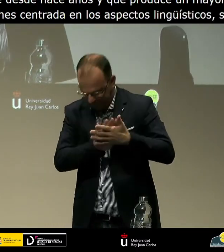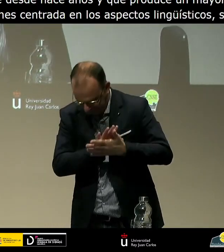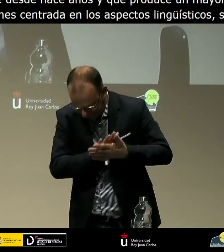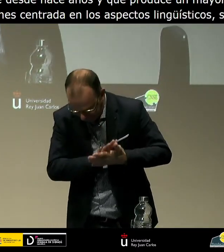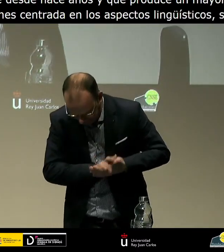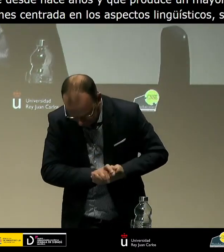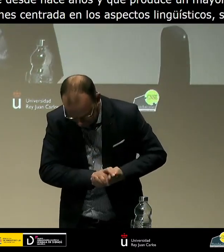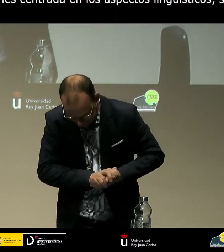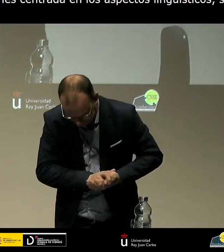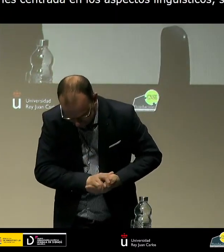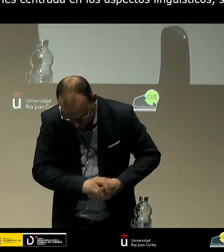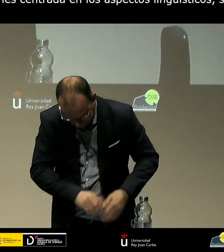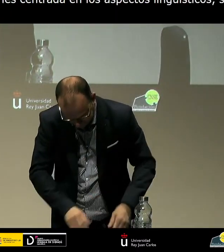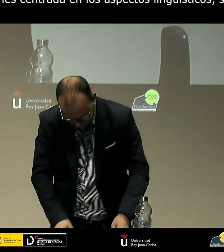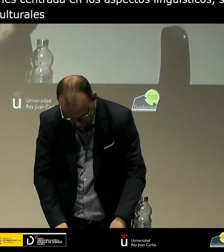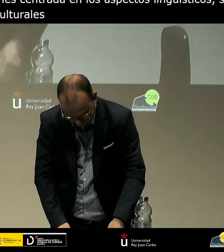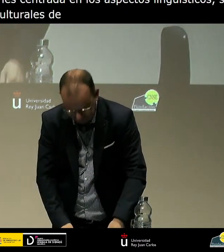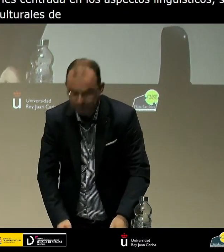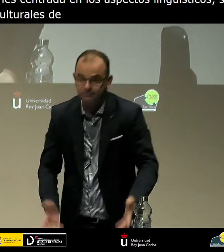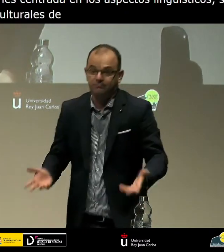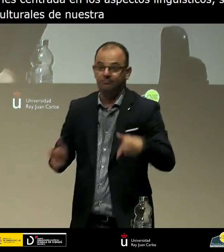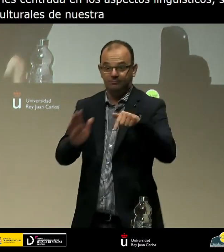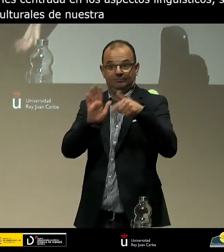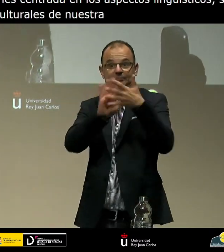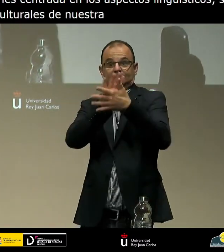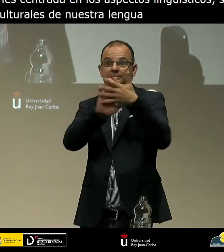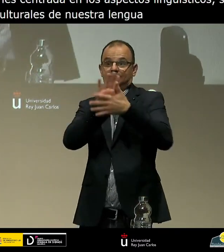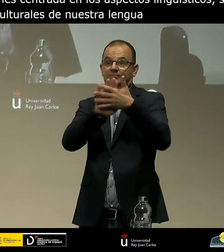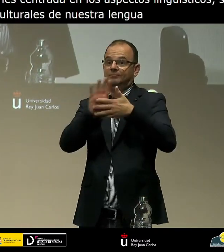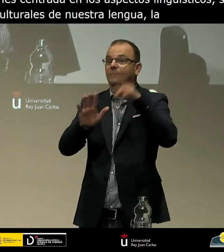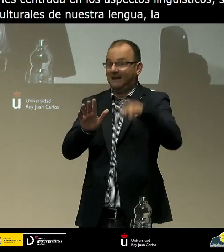de nuestra lengua, la lengua de signos.